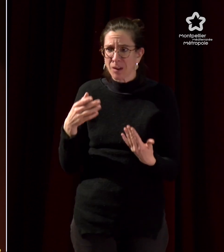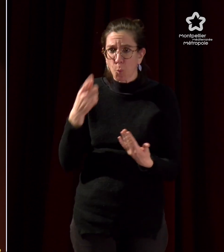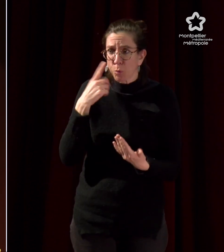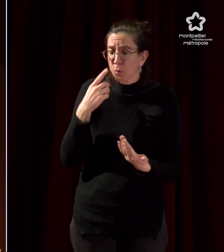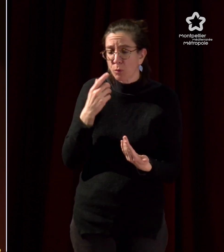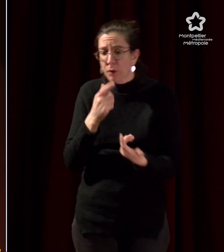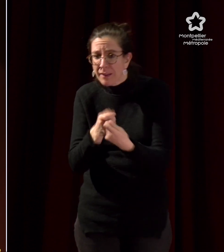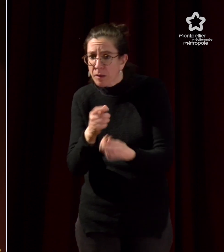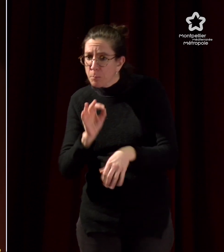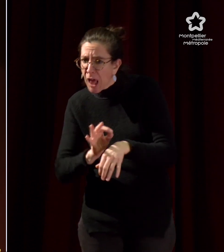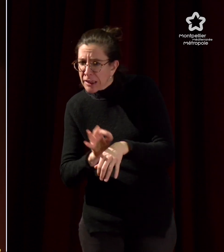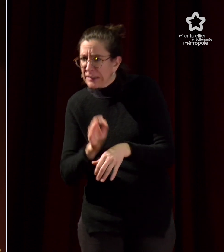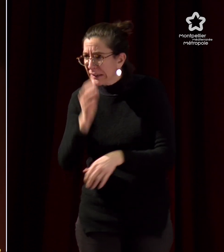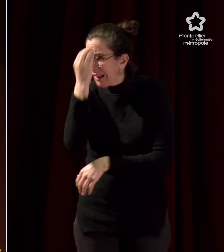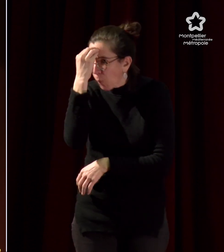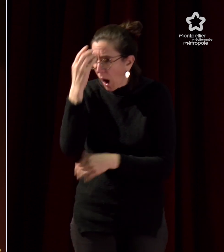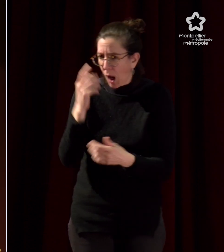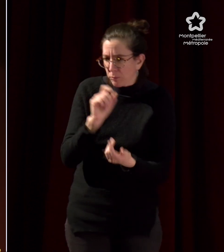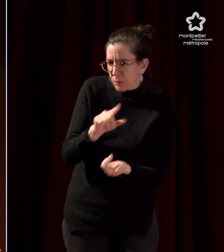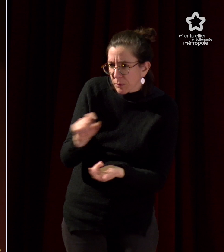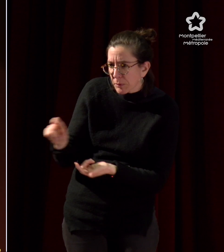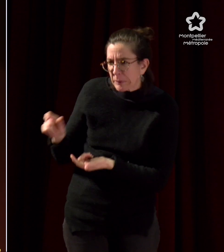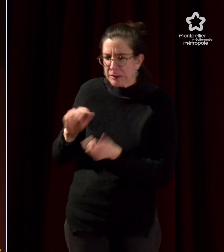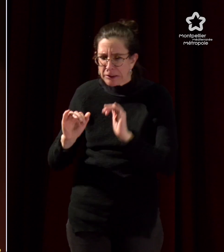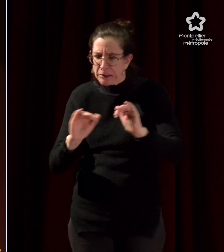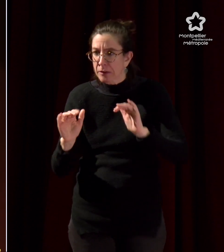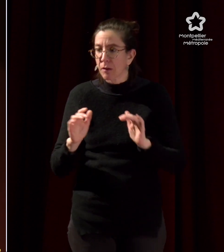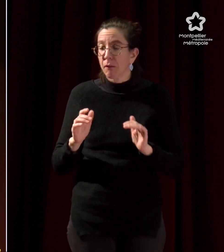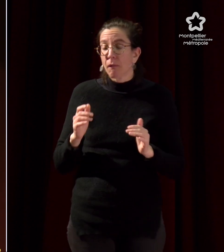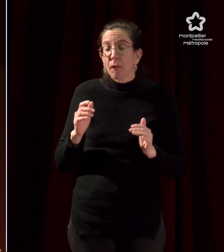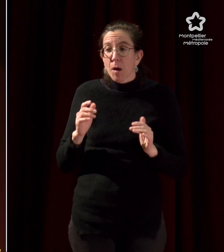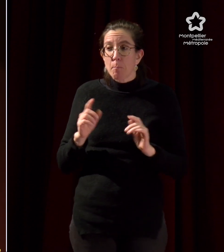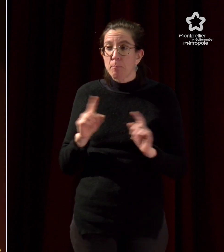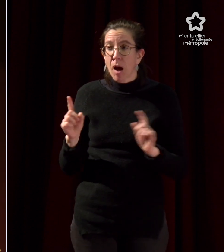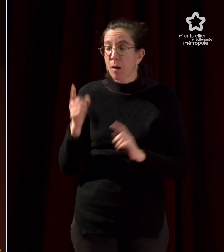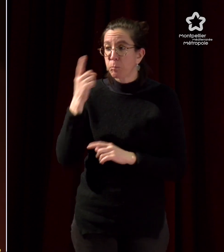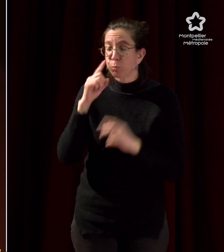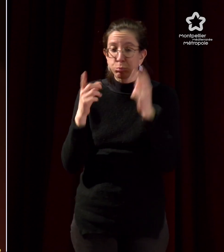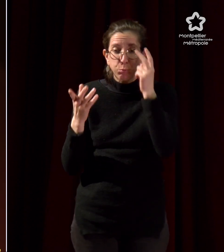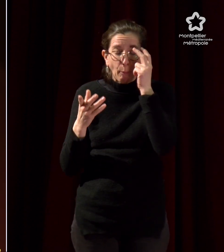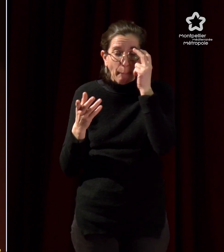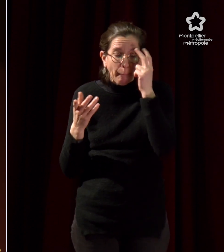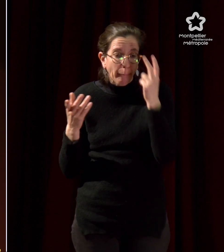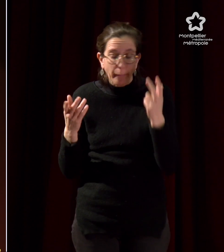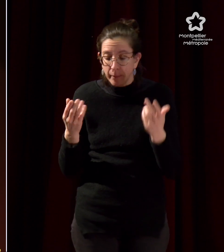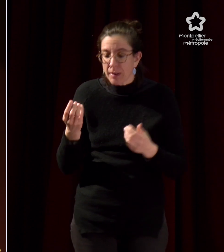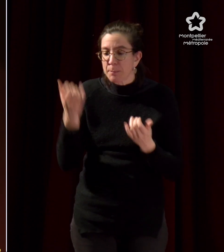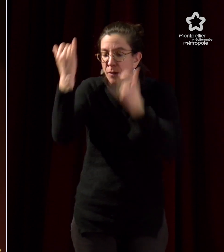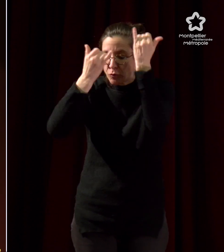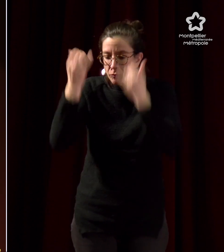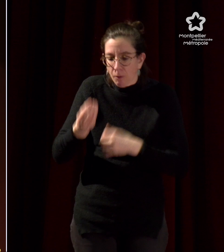en général les gens ne se reproduisent pas. C'est-à-dire que même si l'enfant